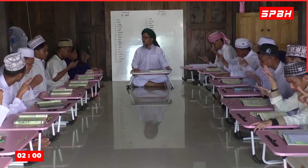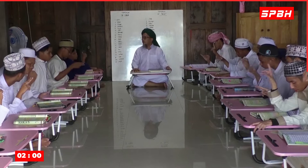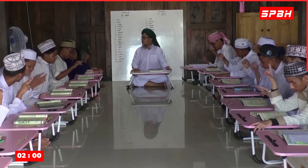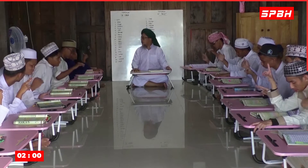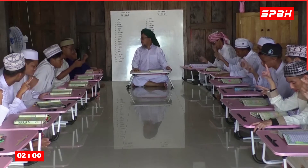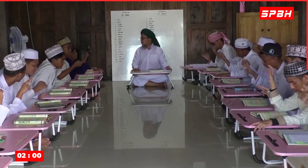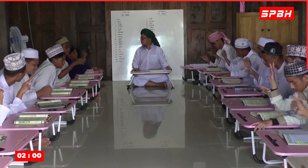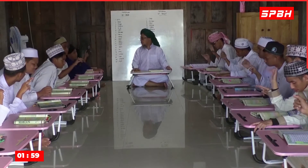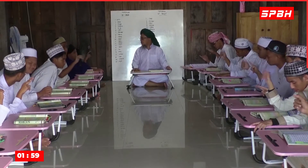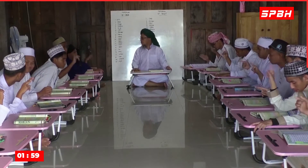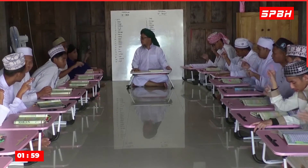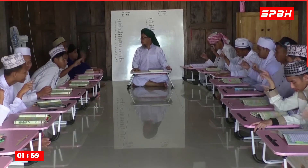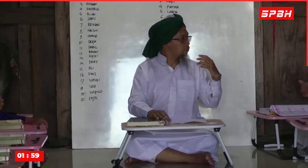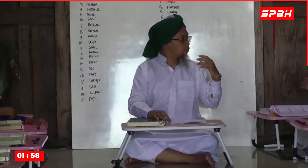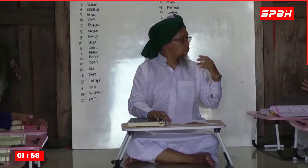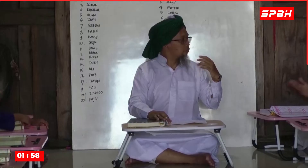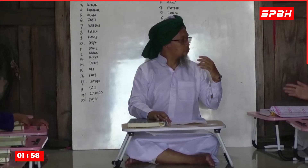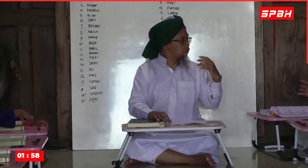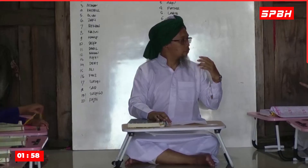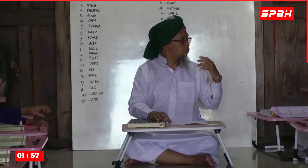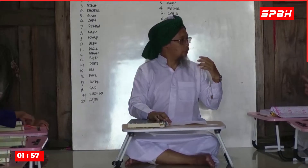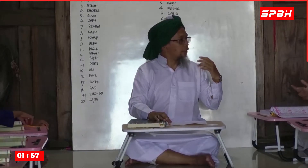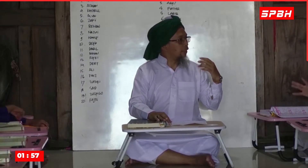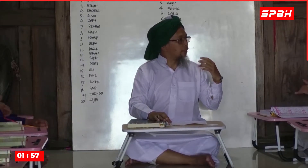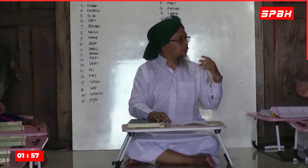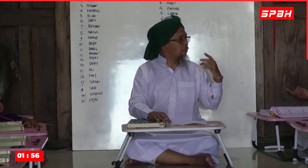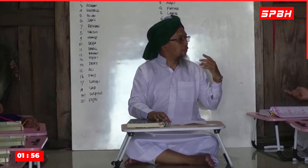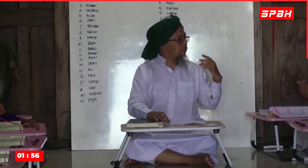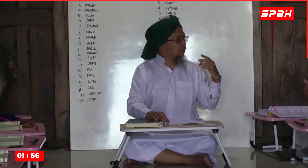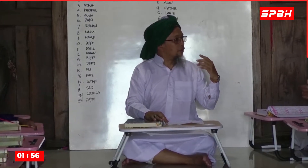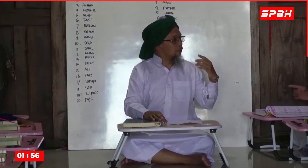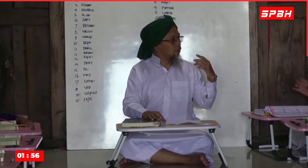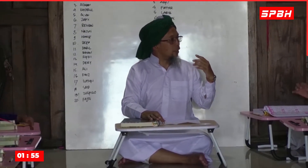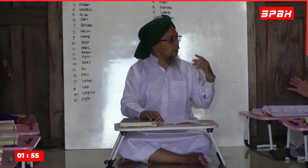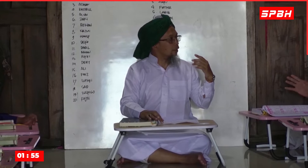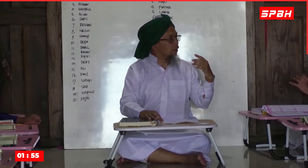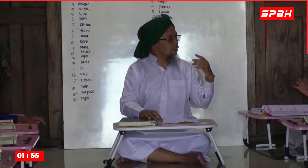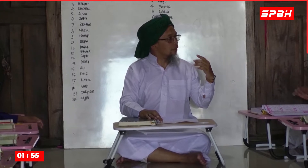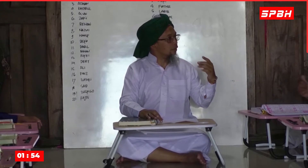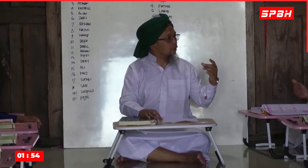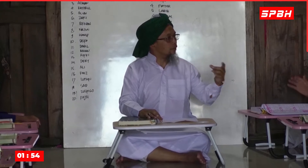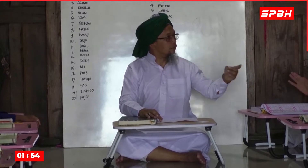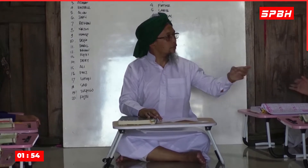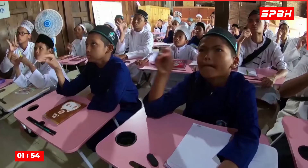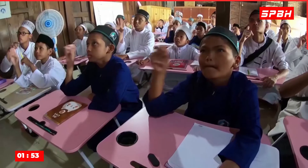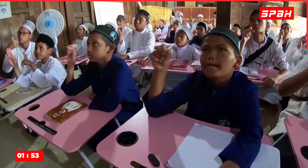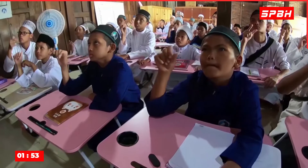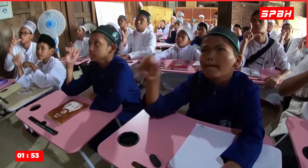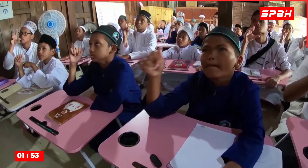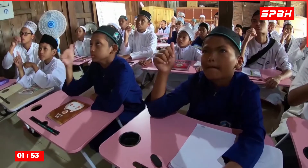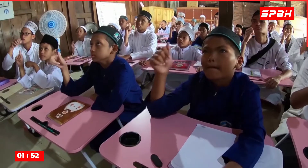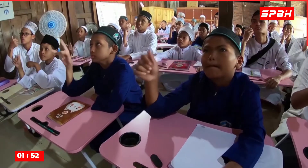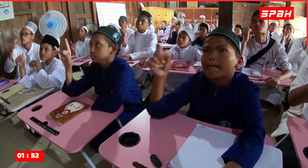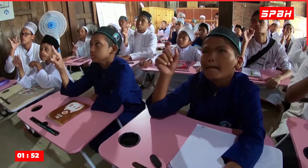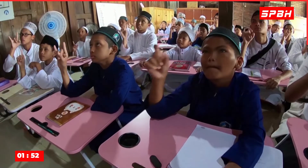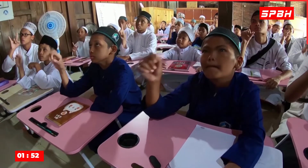giảng dạy tôn giáo hạn chế cho trẻ em có nhu cầu đặc biệt, bắt đầu từ 8 hoặc 9 tuổi chứ không phải ở ngũ giáo cho nhiều học sinh khác. Theo